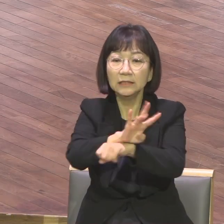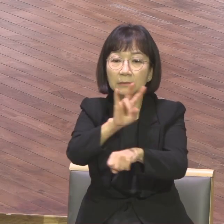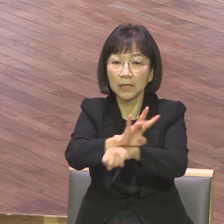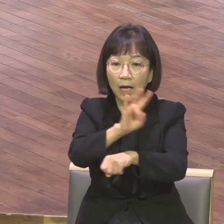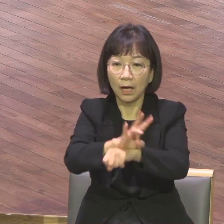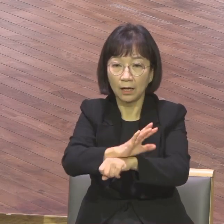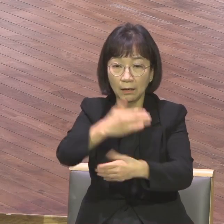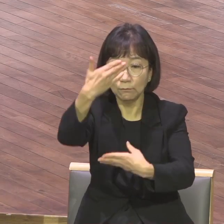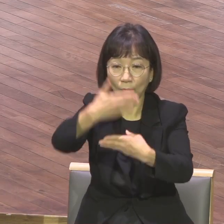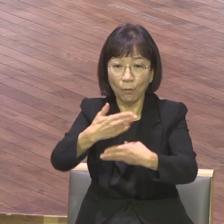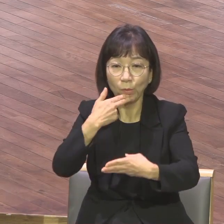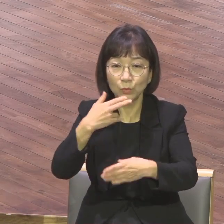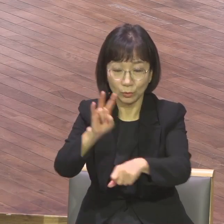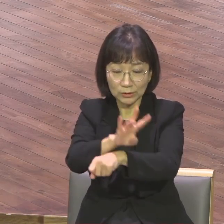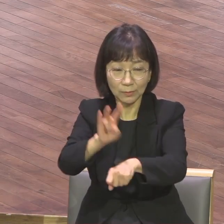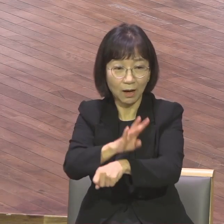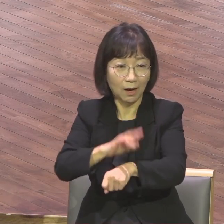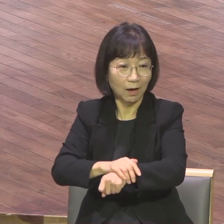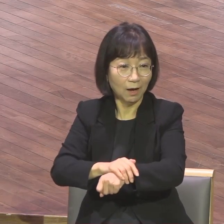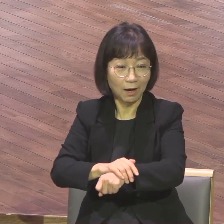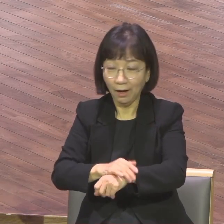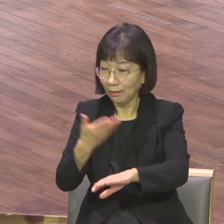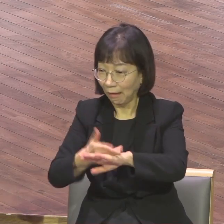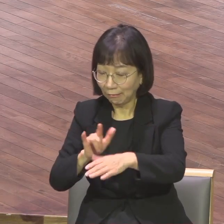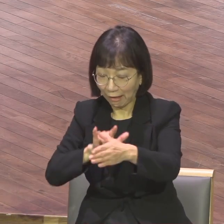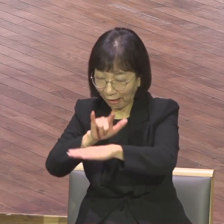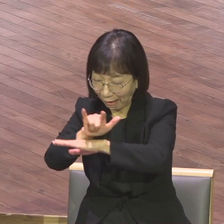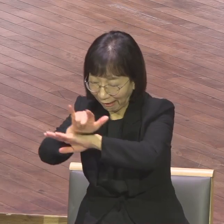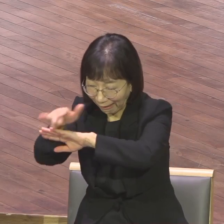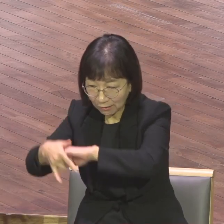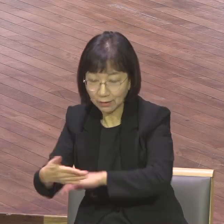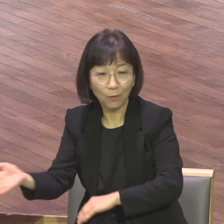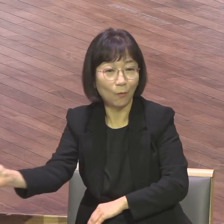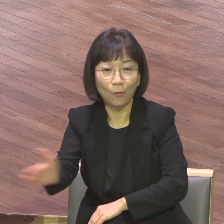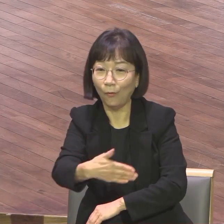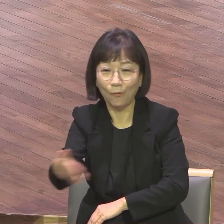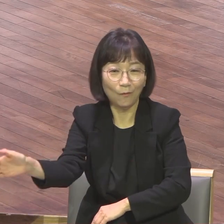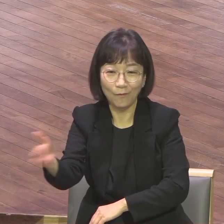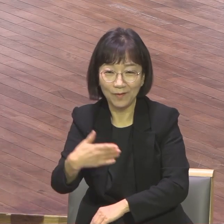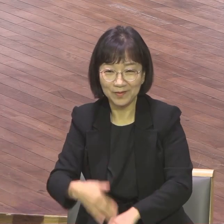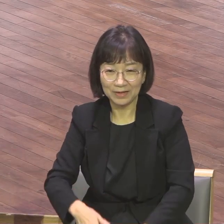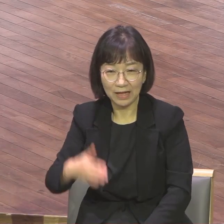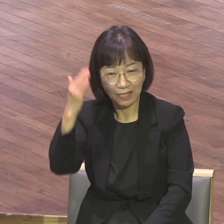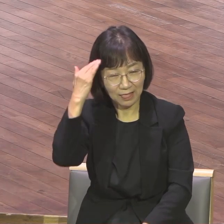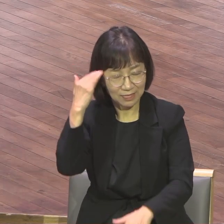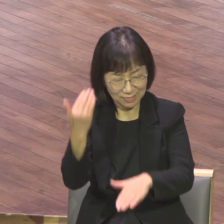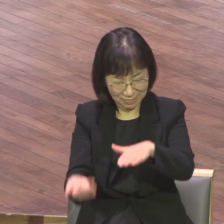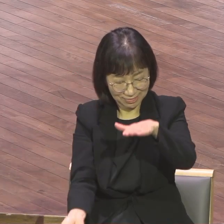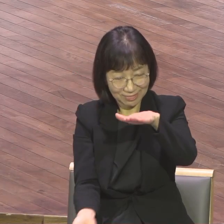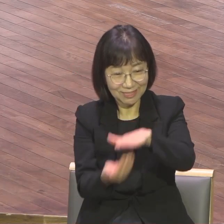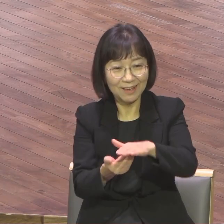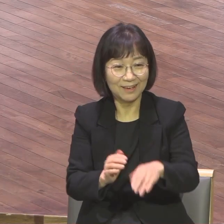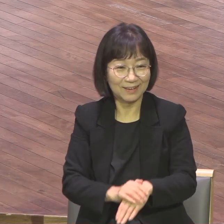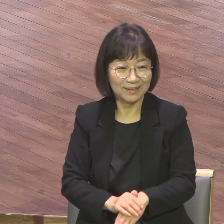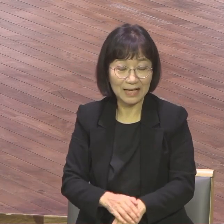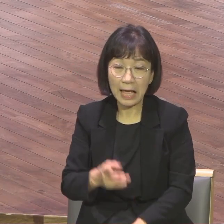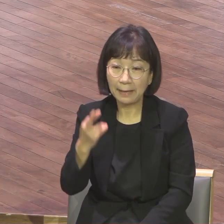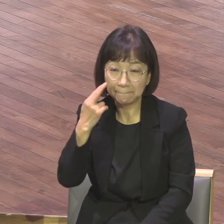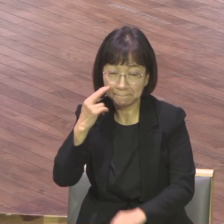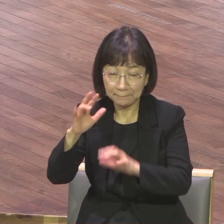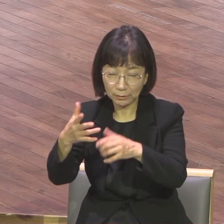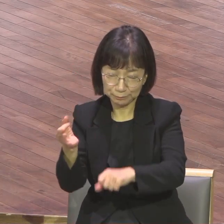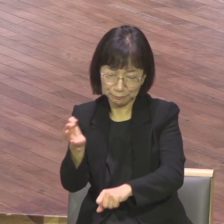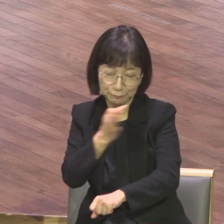있지, 지구촌이 없습니다. 진짜입니다. 한번 가보세요. 미국 같은데 세계에서 제일 잘 산다는